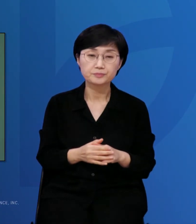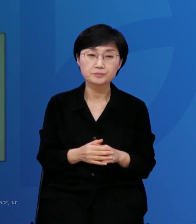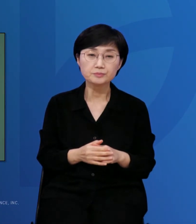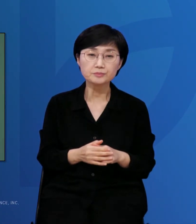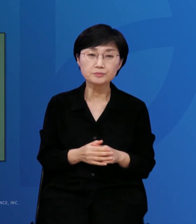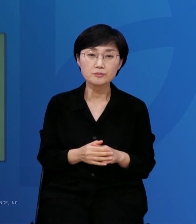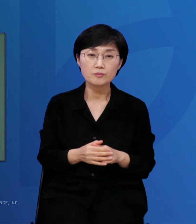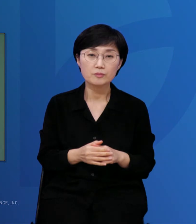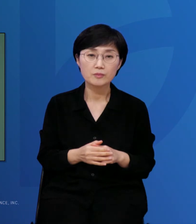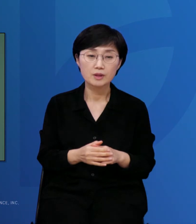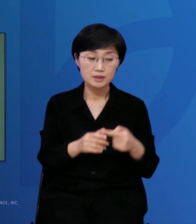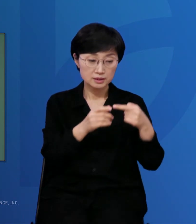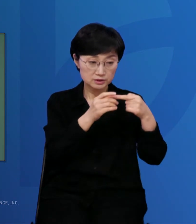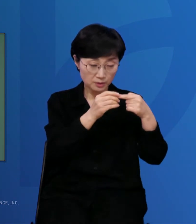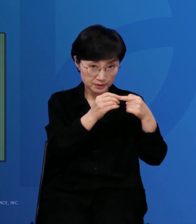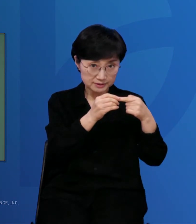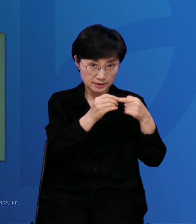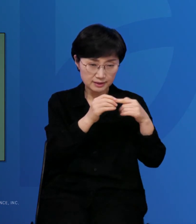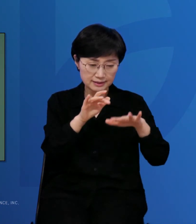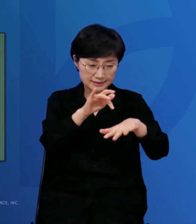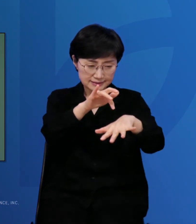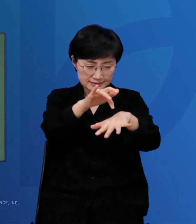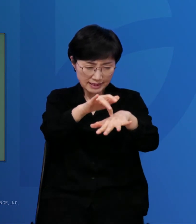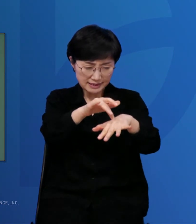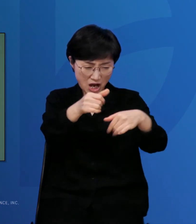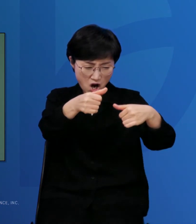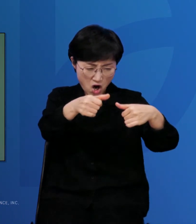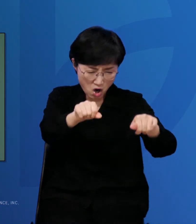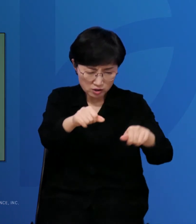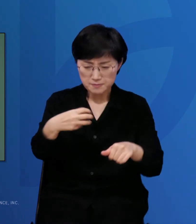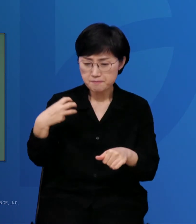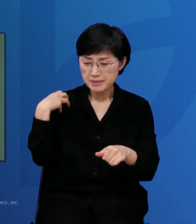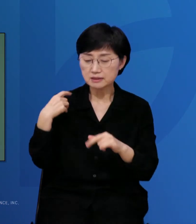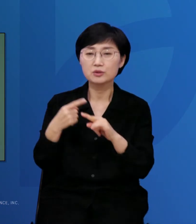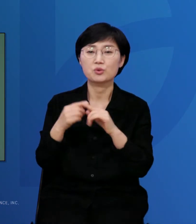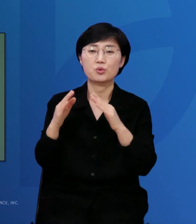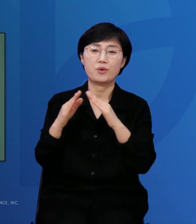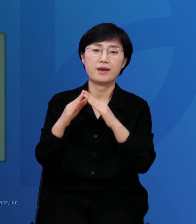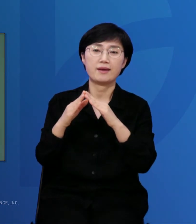뭐 이 흑암을 끊는 교회에 대해서 빨리